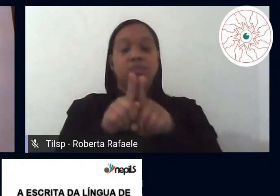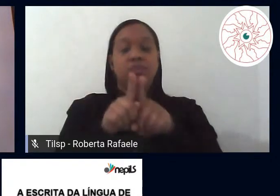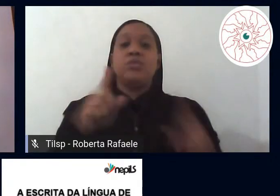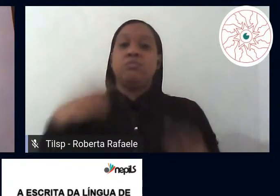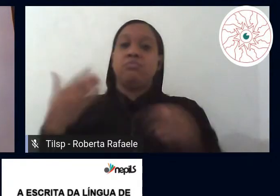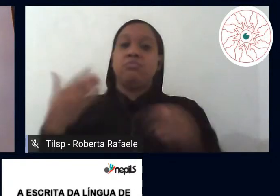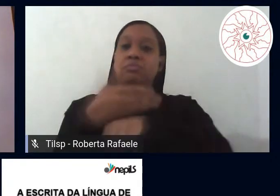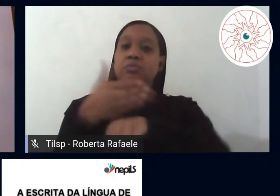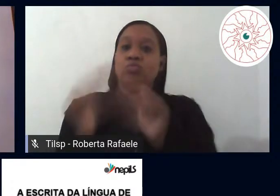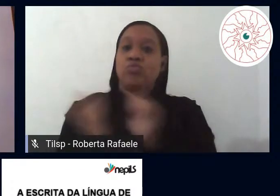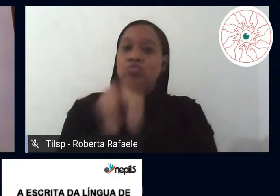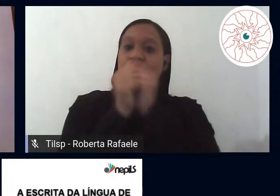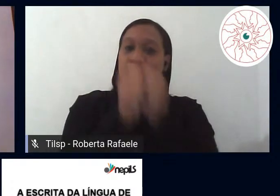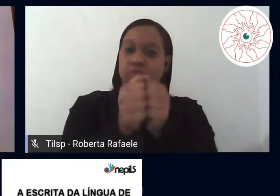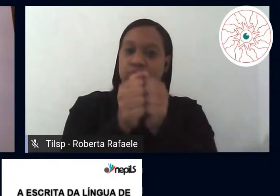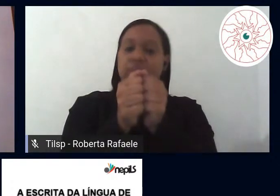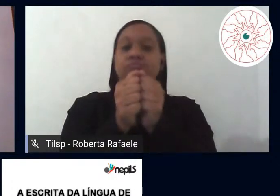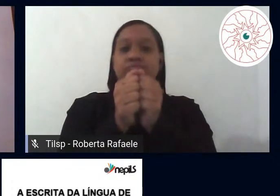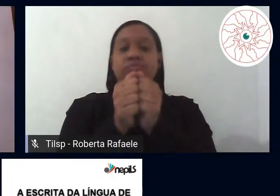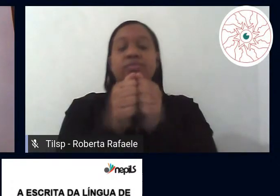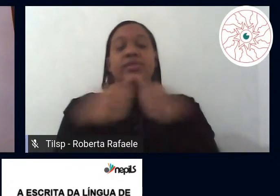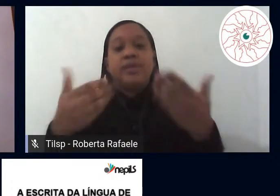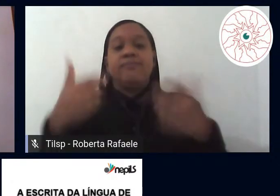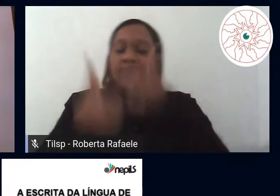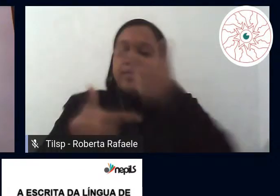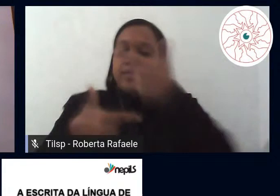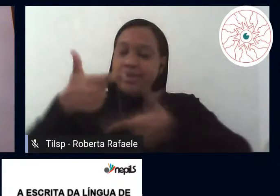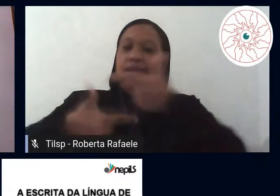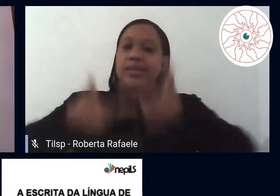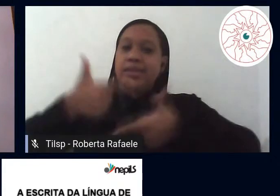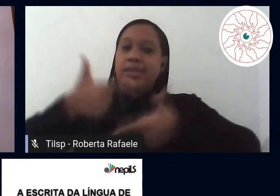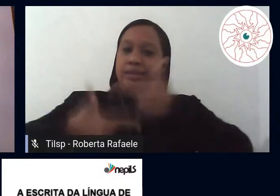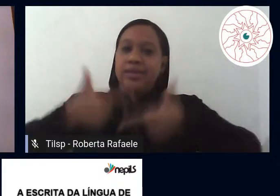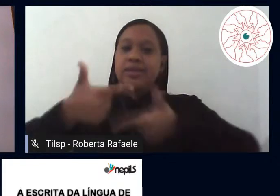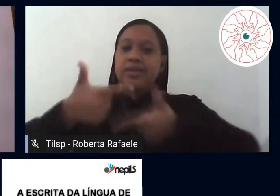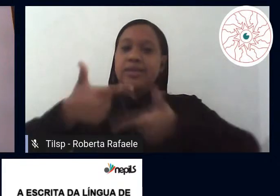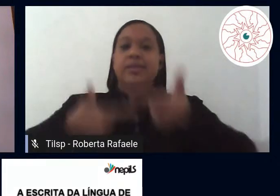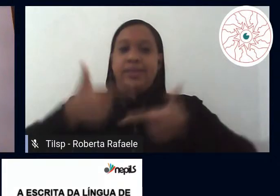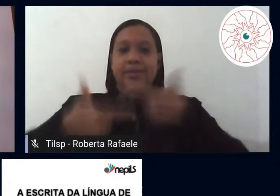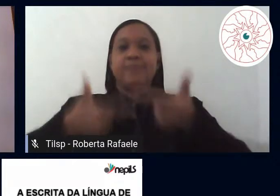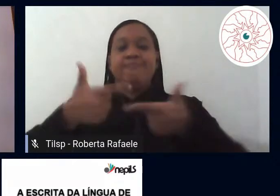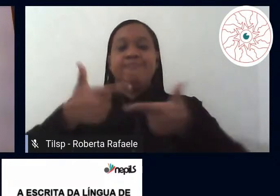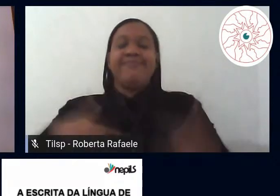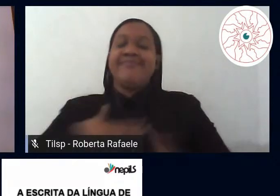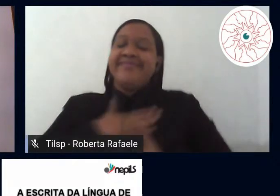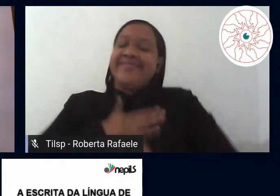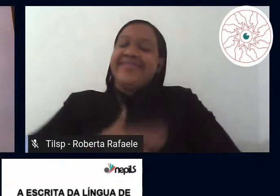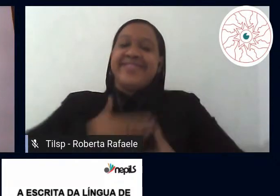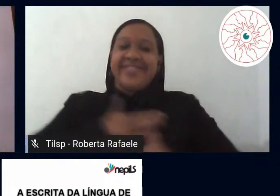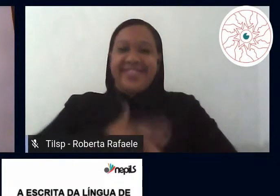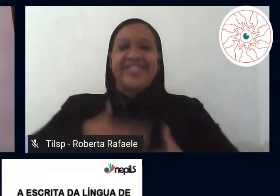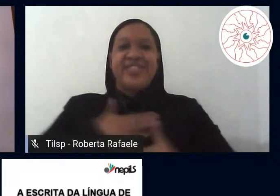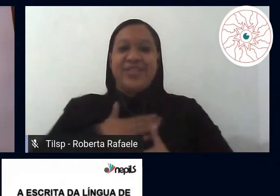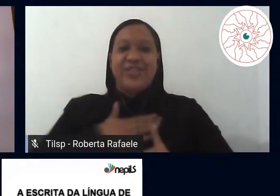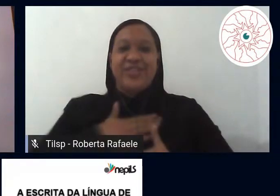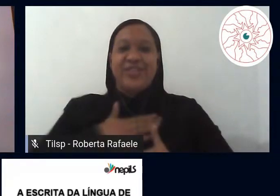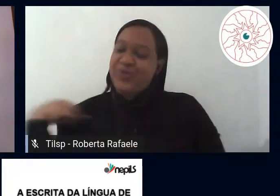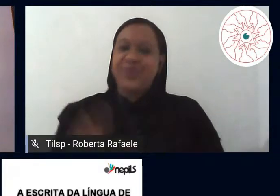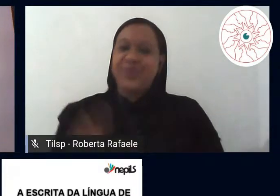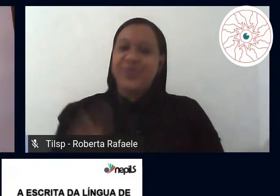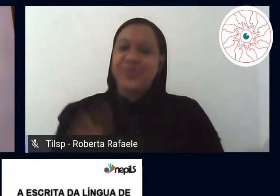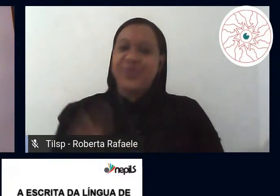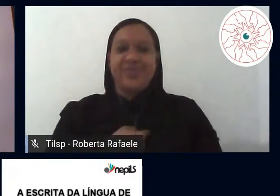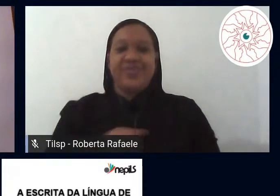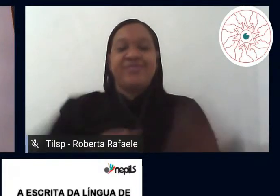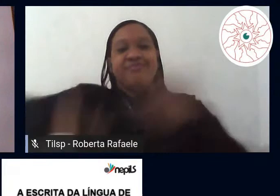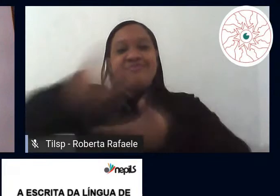trabalho de imensa alegria pra gente estar compartilhando com vocês neste momento. Por favor, pode passar o